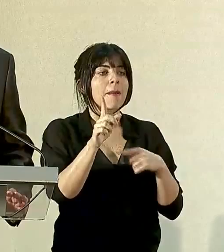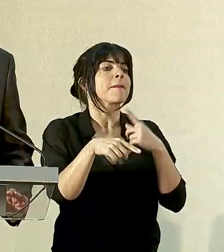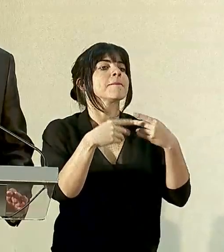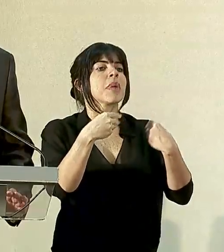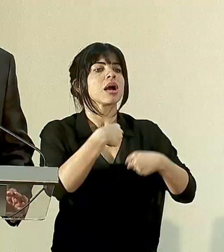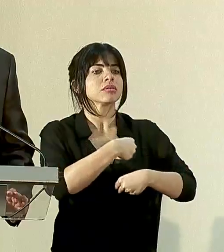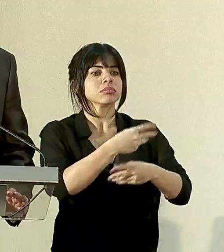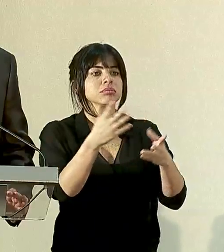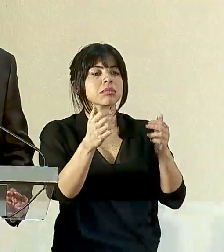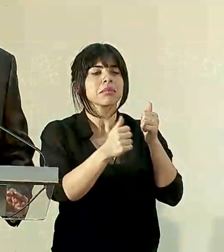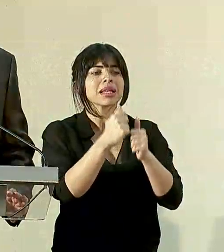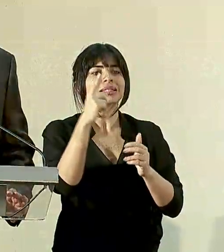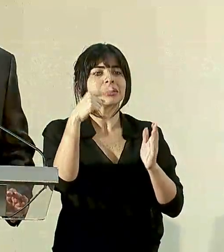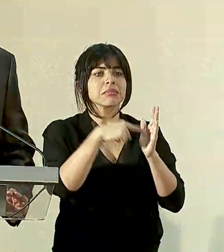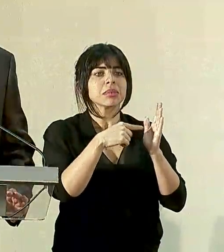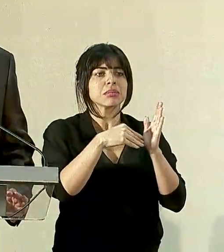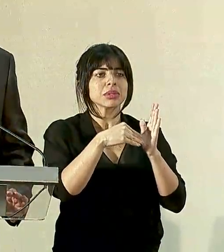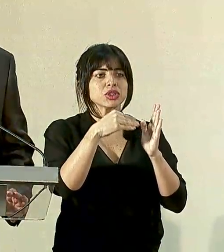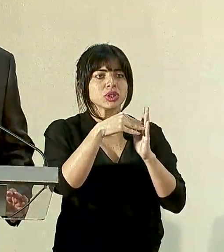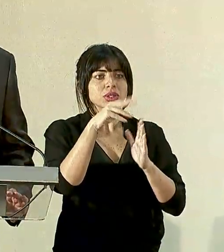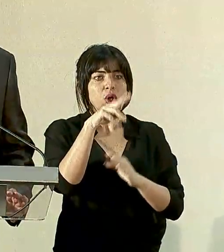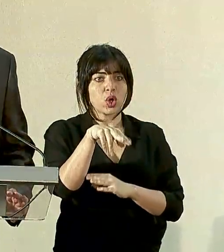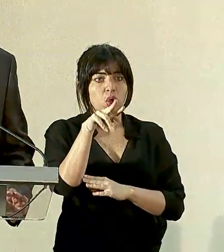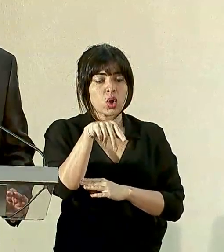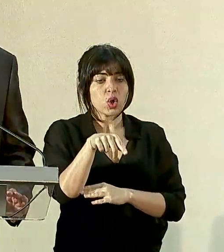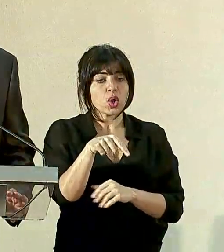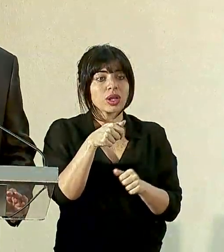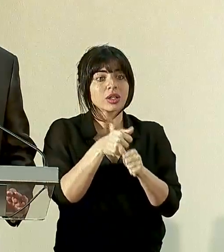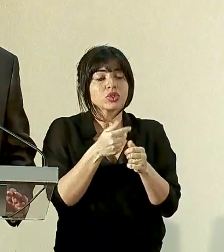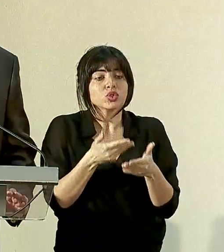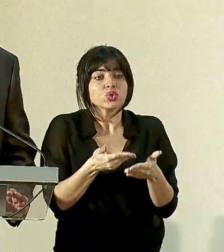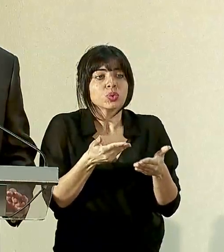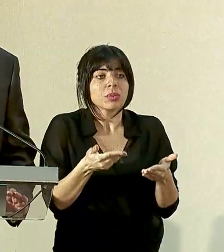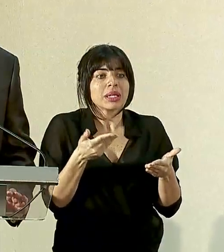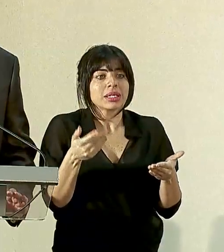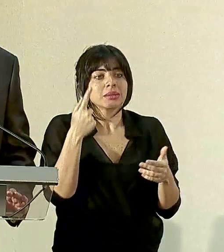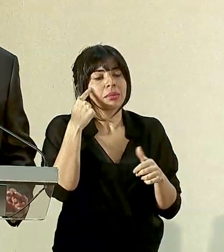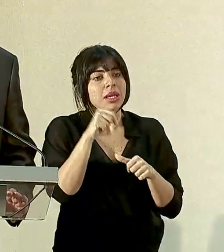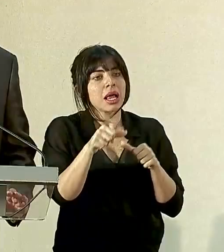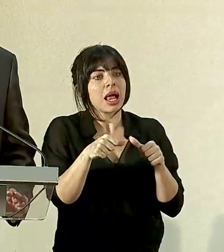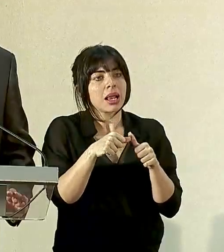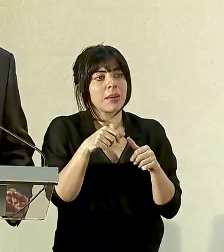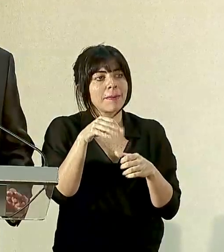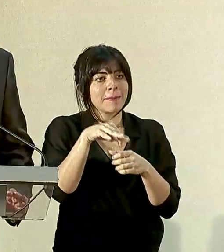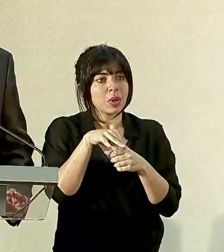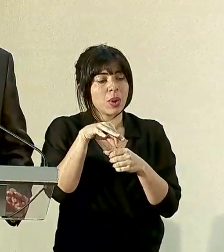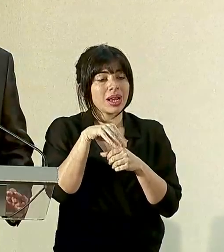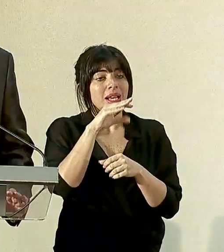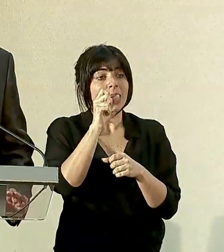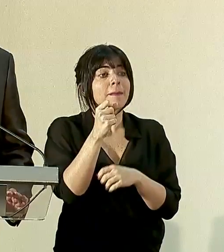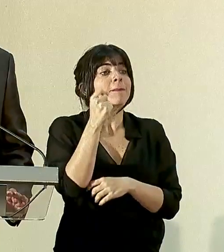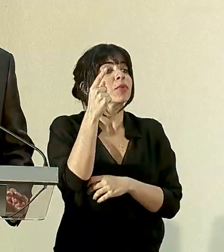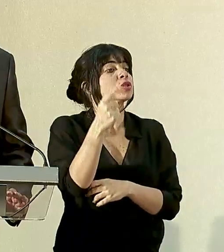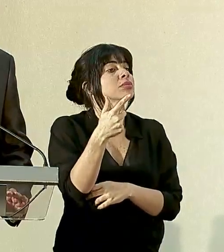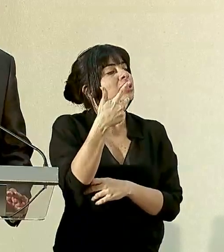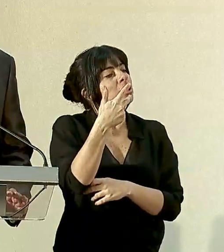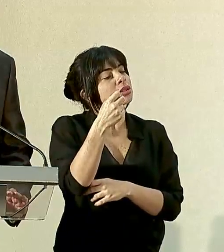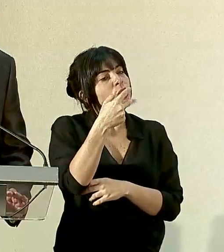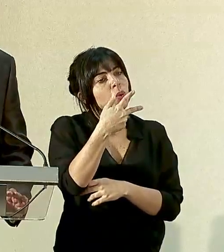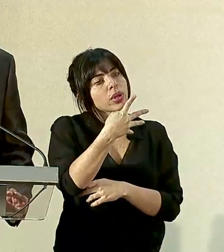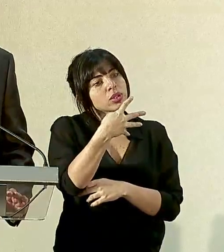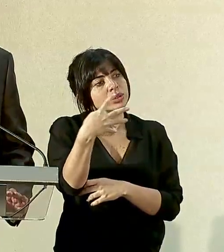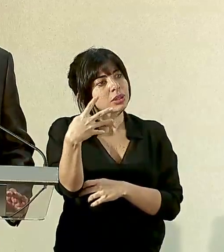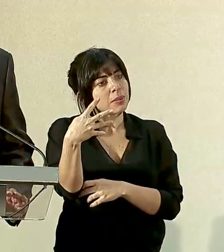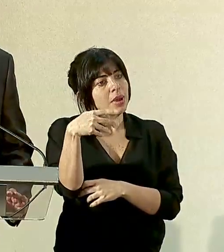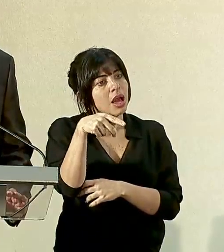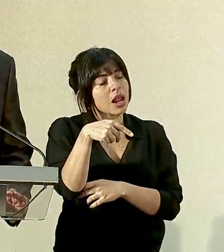estar distribuyendo más de 1,000 millones de colones en suministros para el sector pecuario y en las próximas 3 o 4